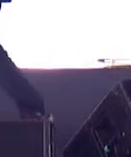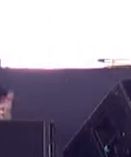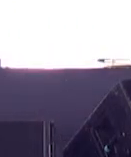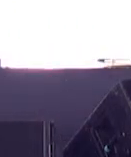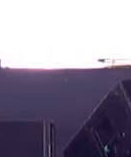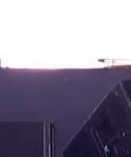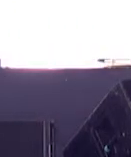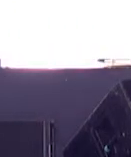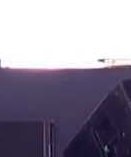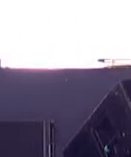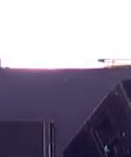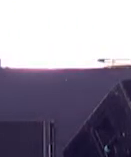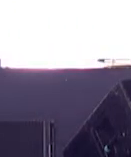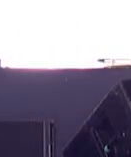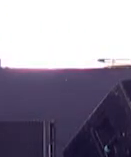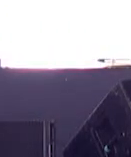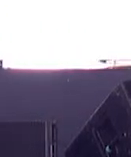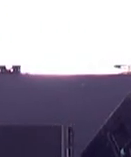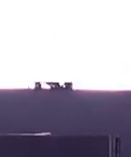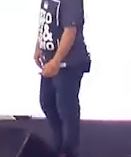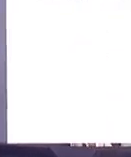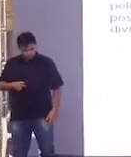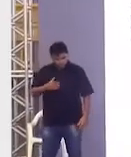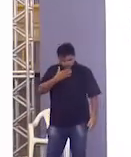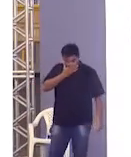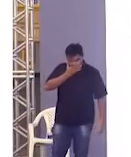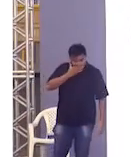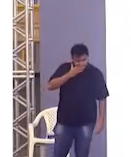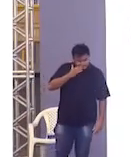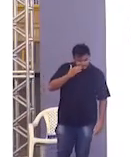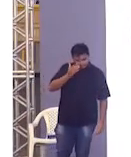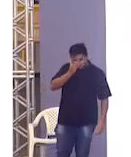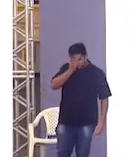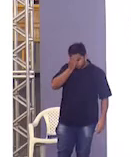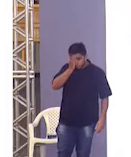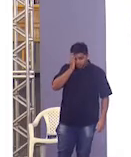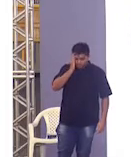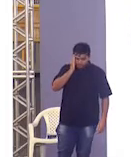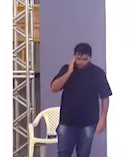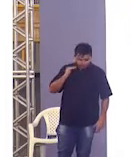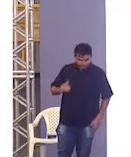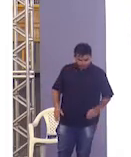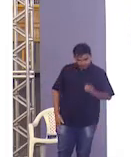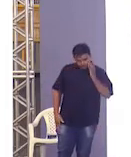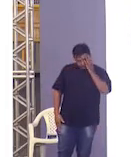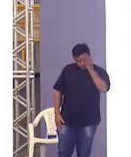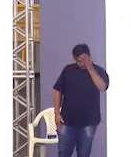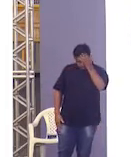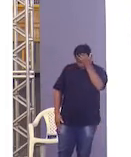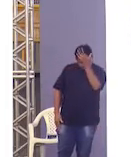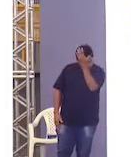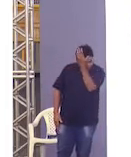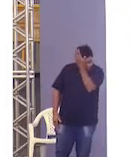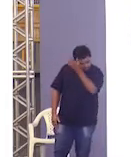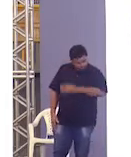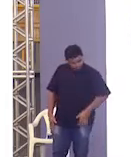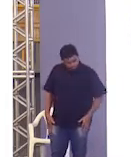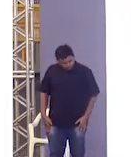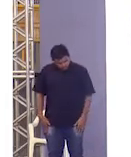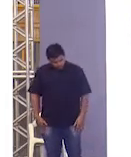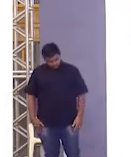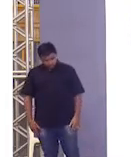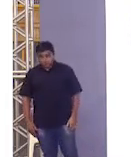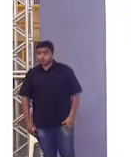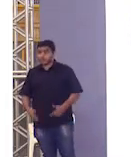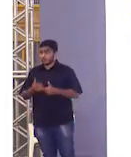gente, Solução. É só você pegar, o dividendo é igual